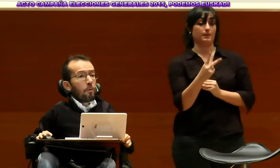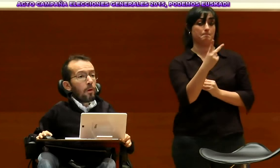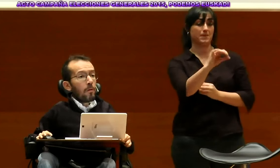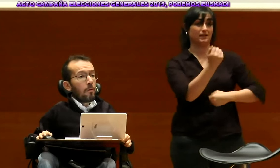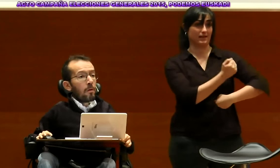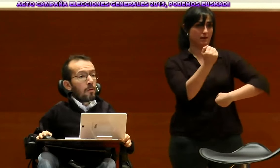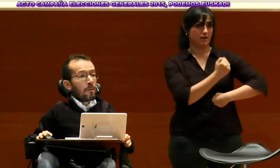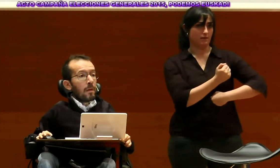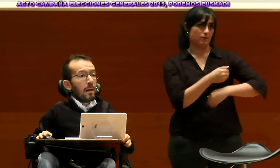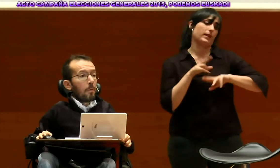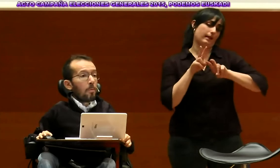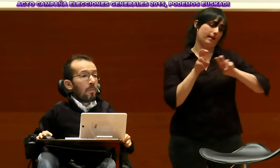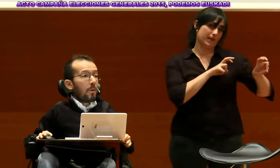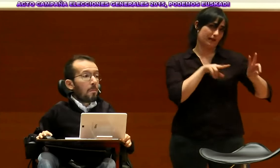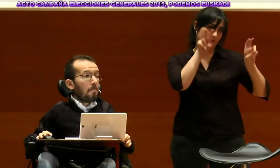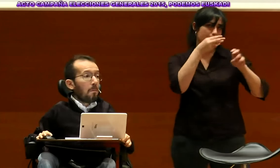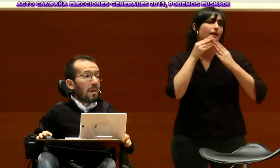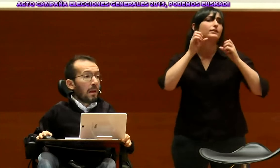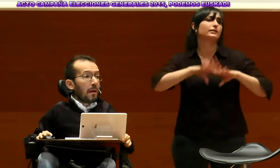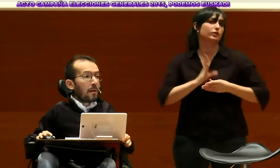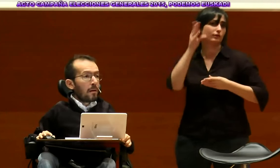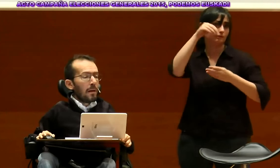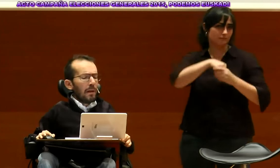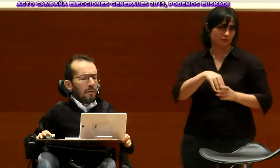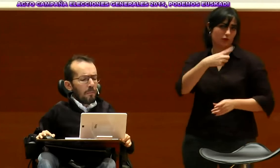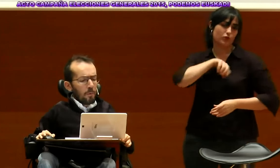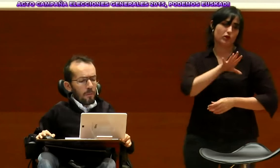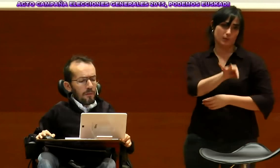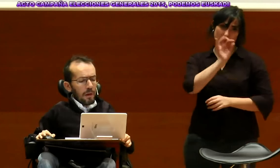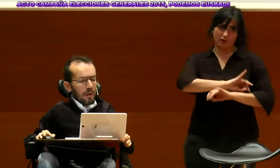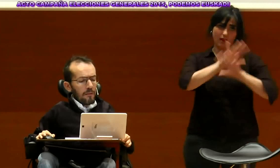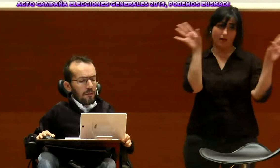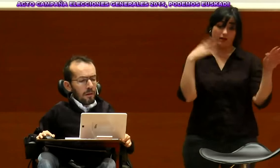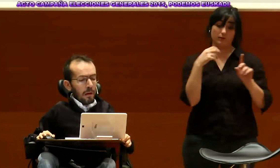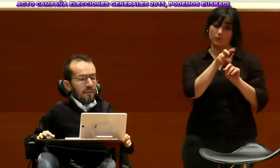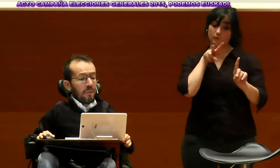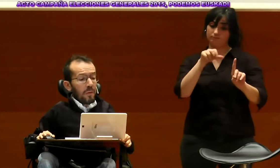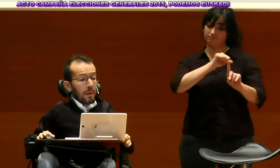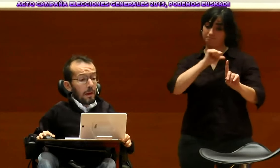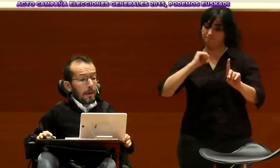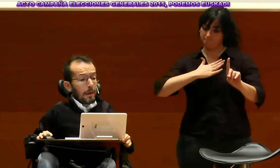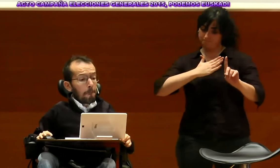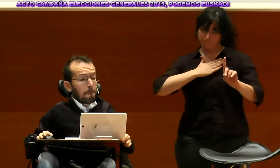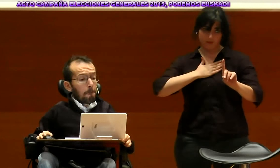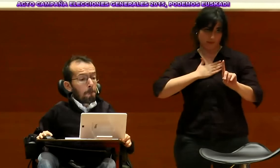momento histórico, tengamos una opción clara y que desde mi punto de vista es